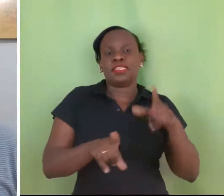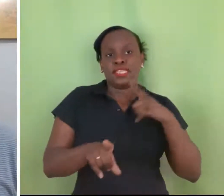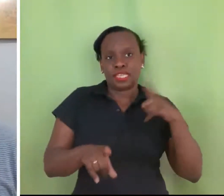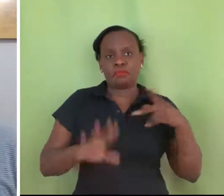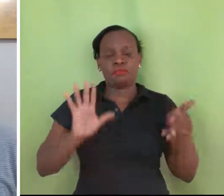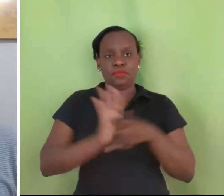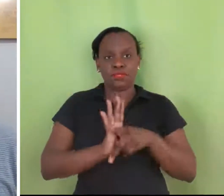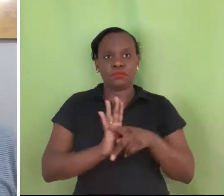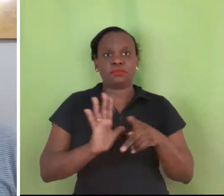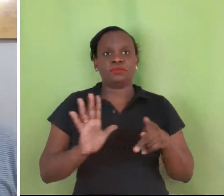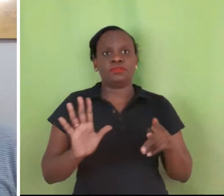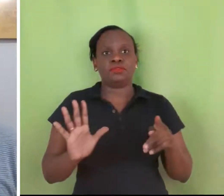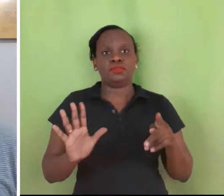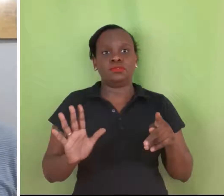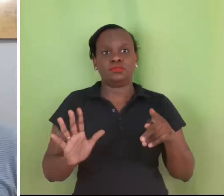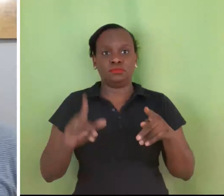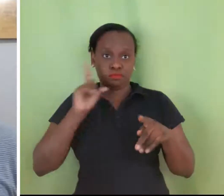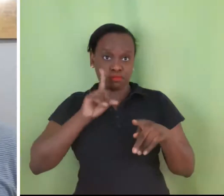colônias também